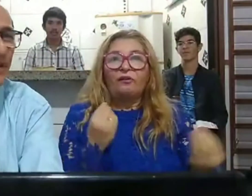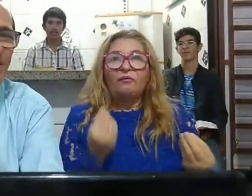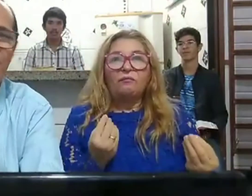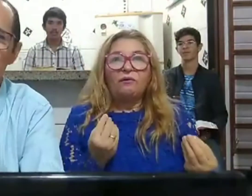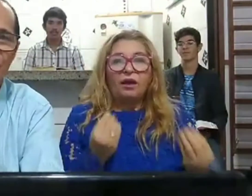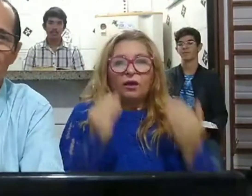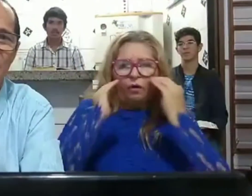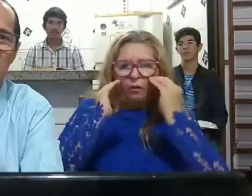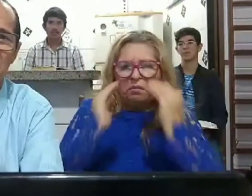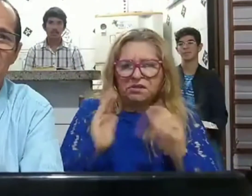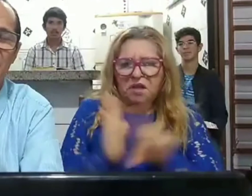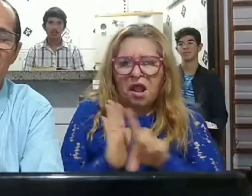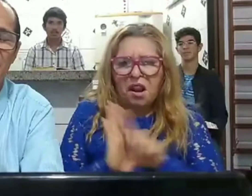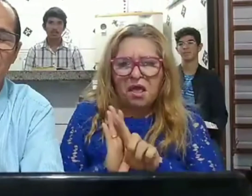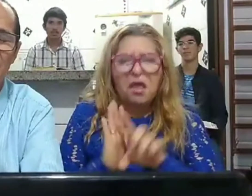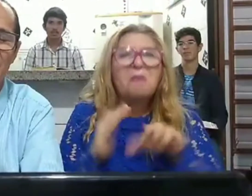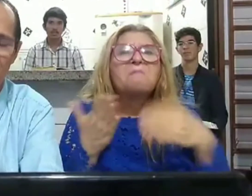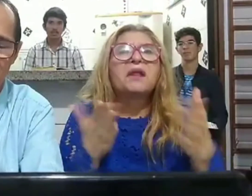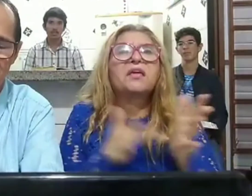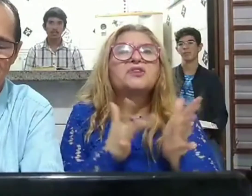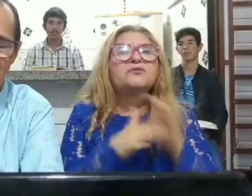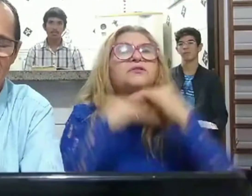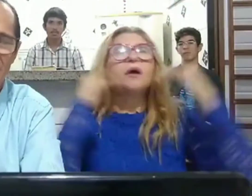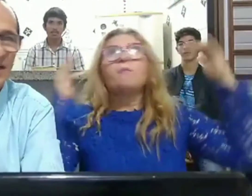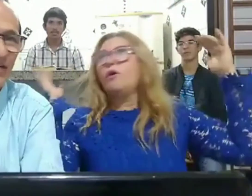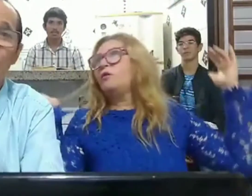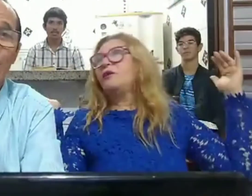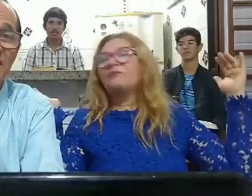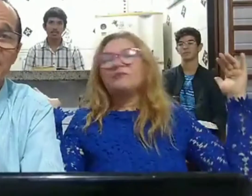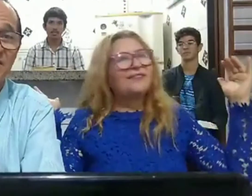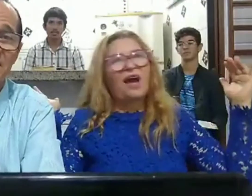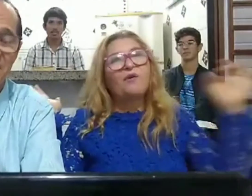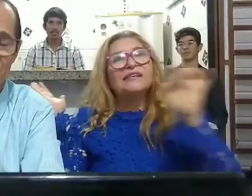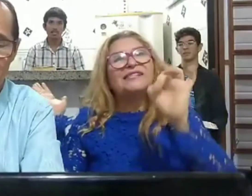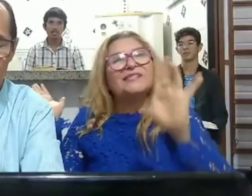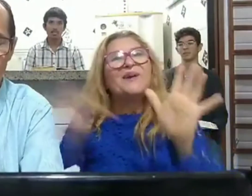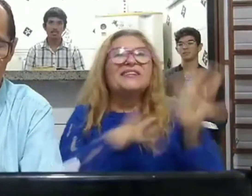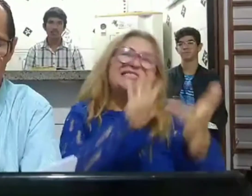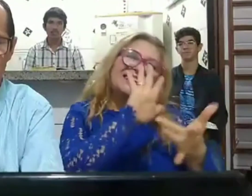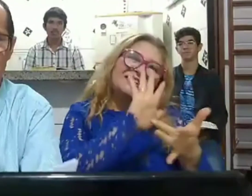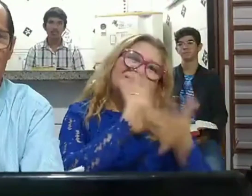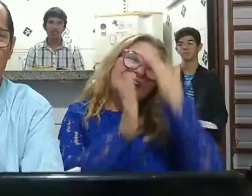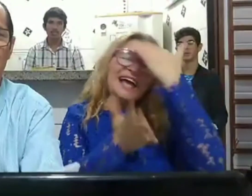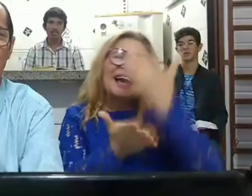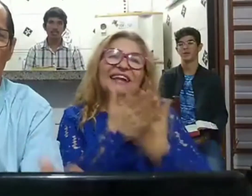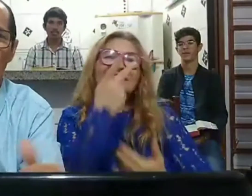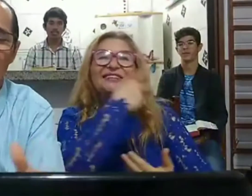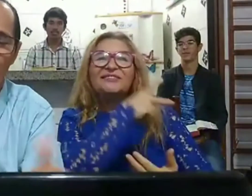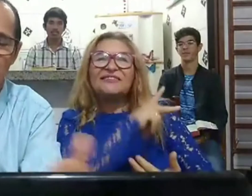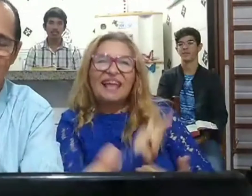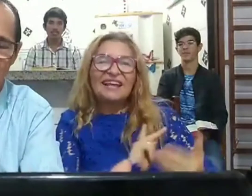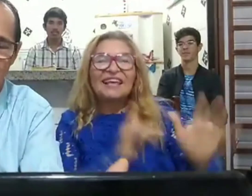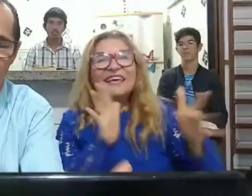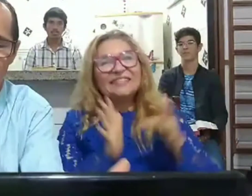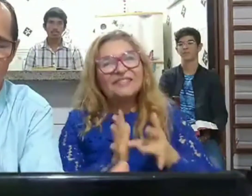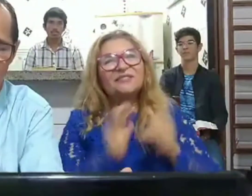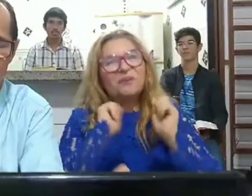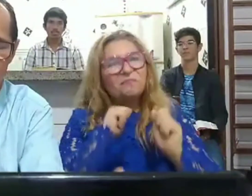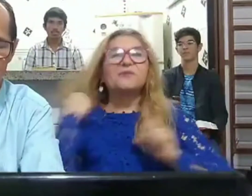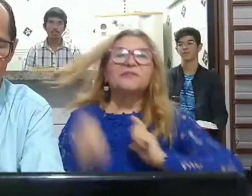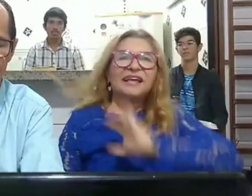lei, Jesus não precisava ter vindo até a cruz. Então não há salvação por obras da lei, nem por qualquer obra